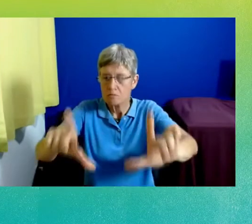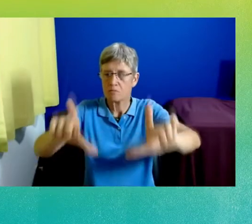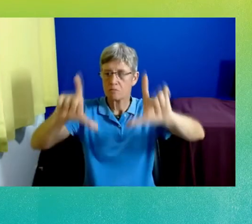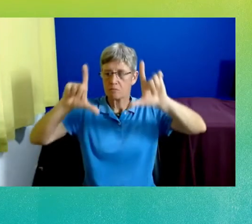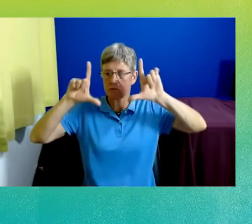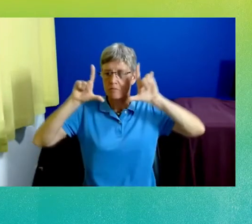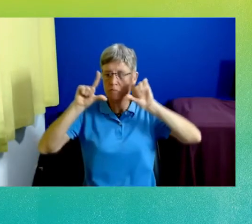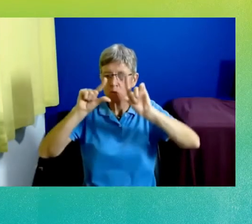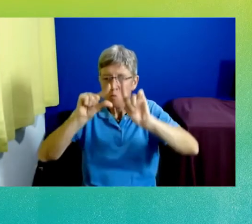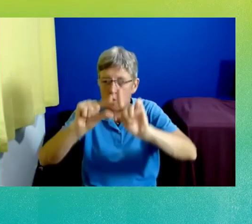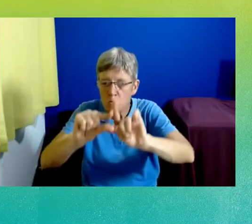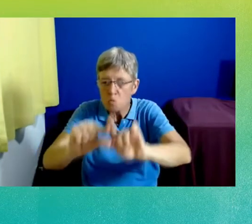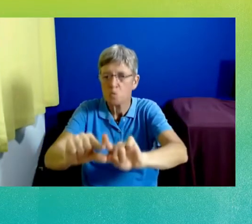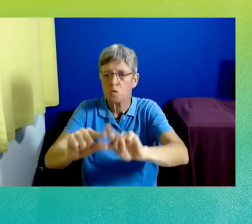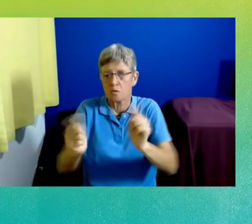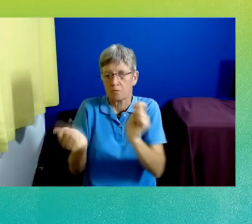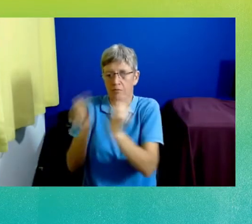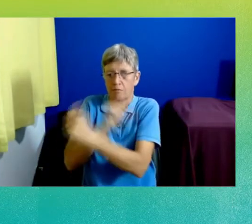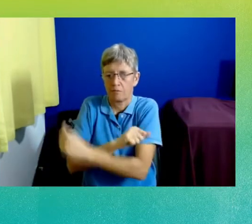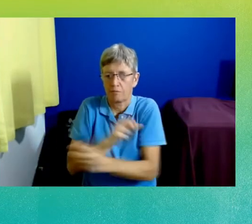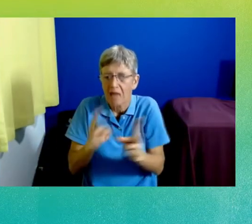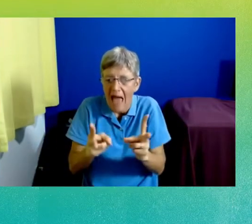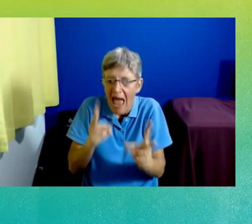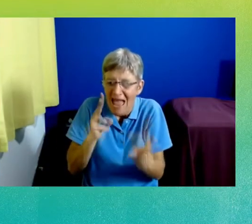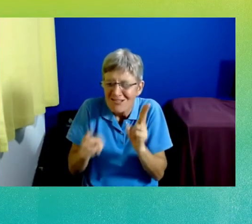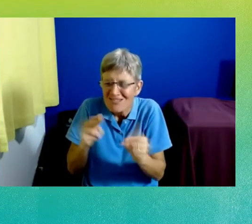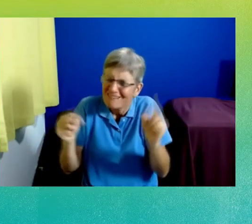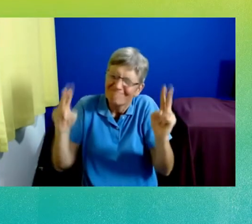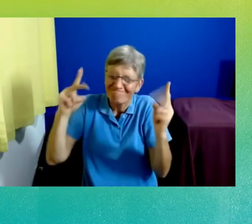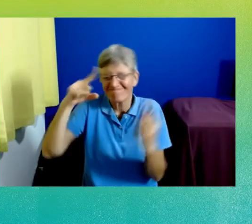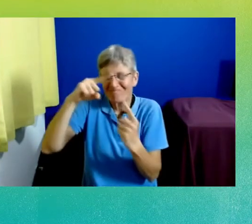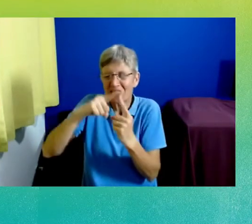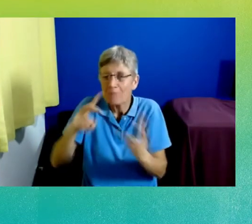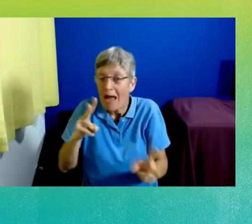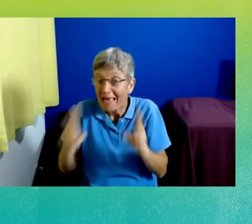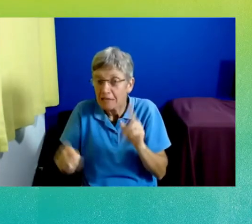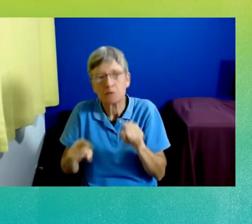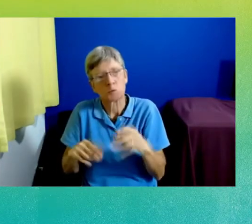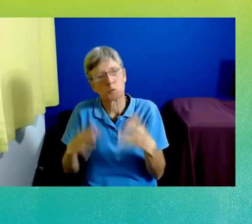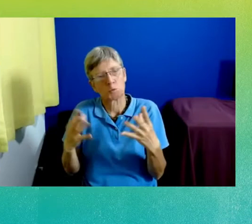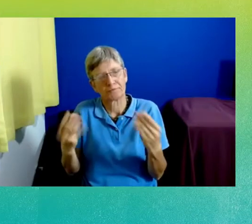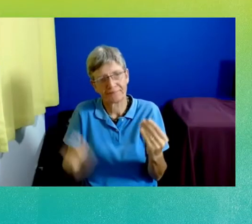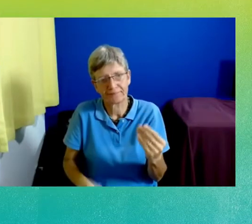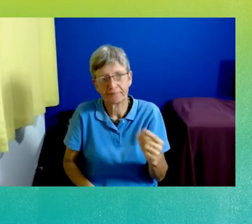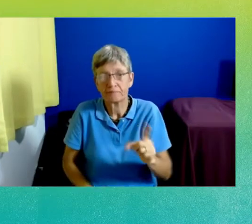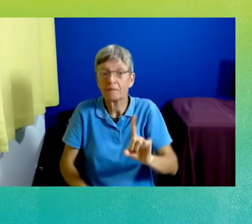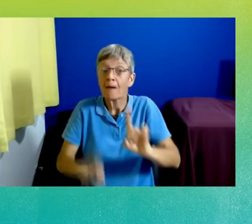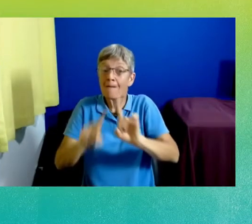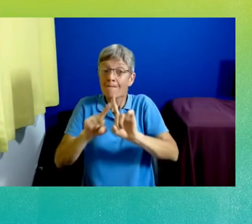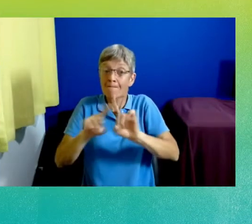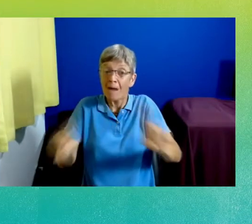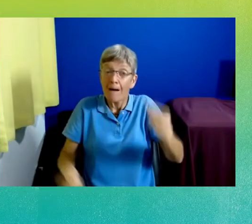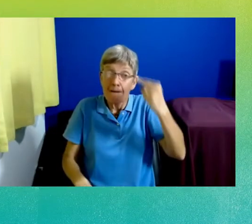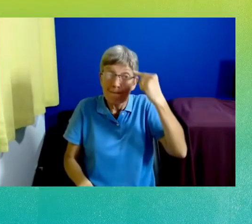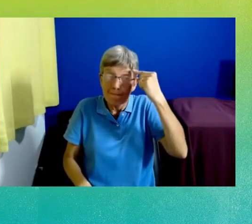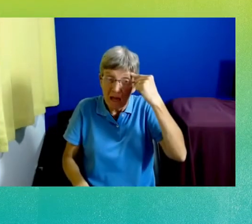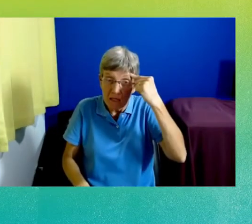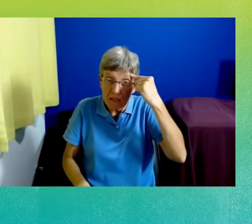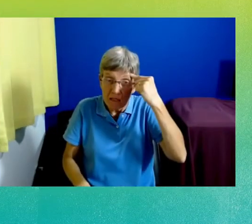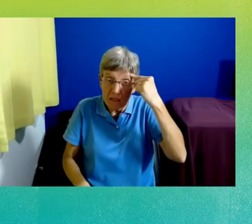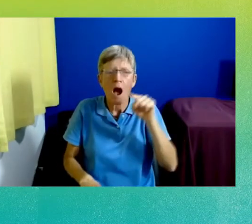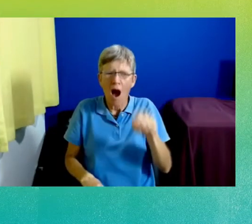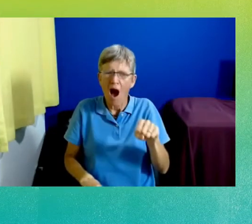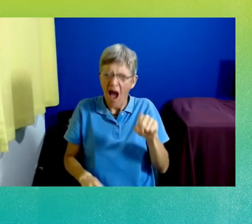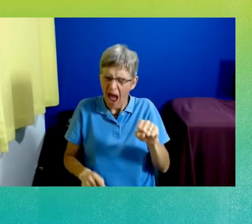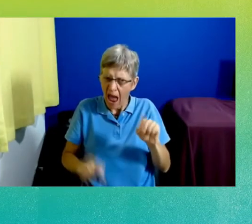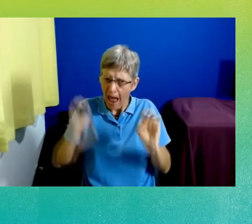É igualmente no cinema. Então, a gente, quando a gente está falando de literatura, a gente faz essa adaptação e a gente